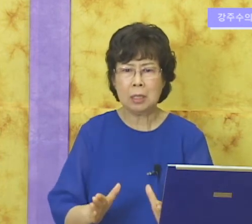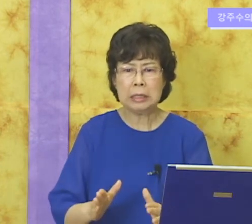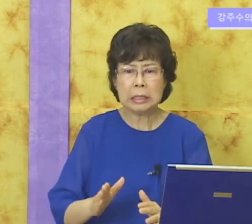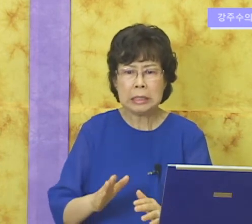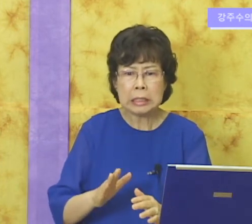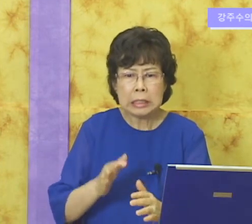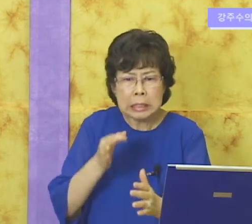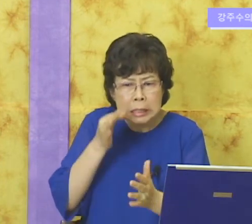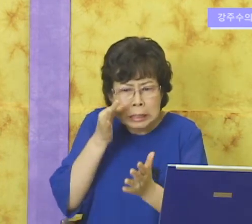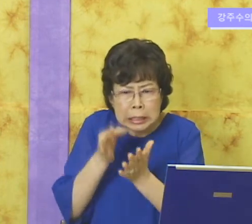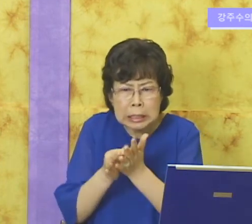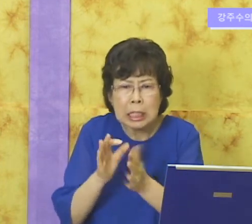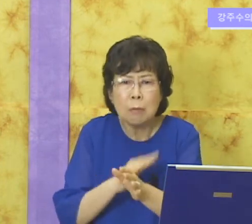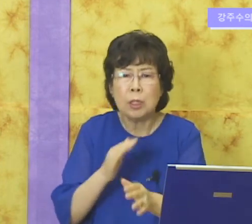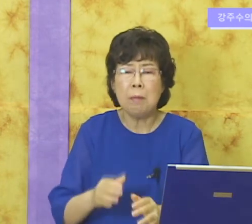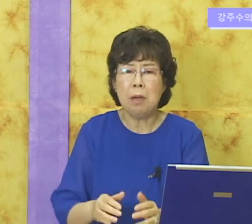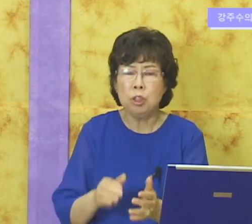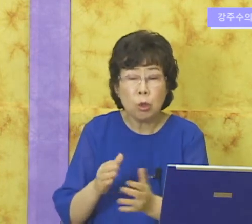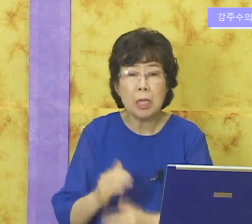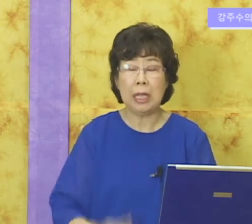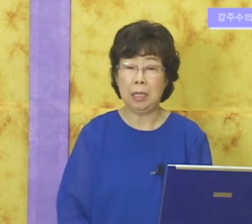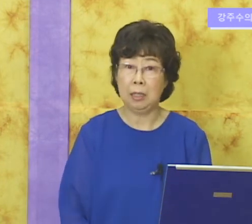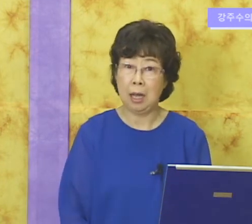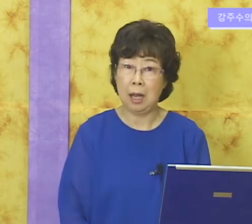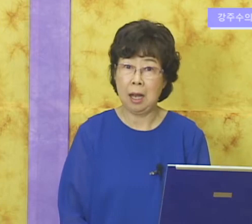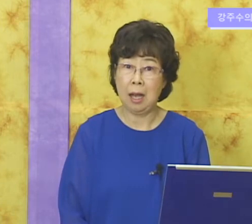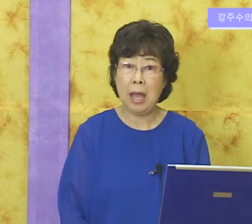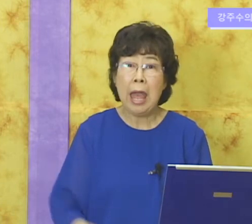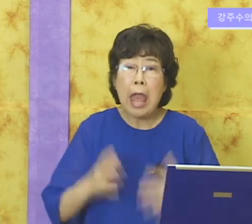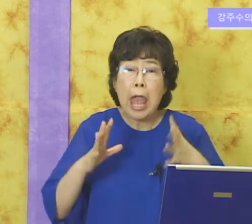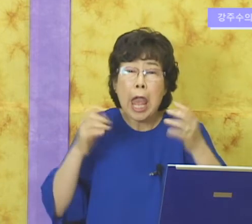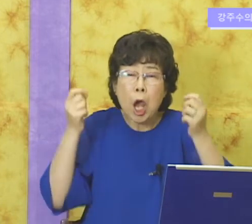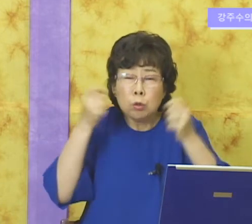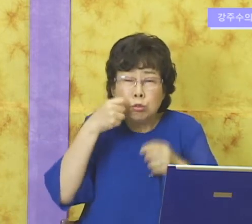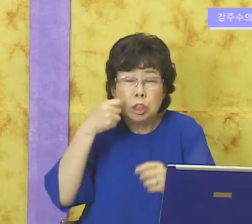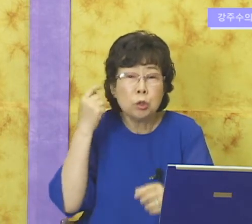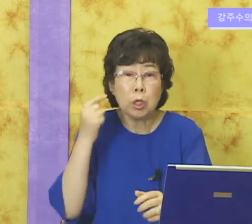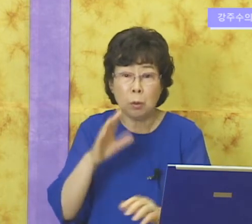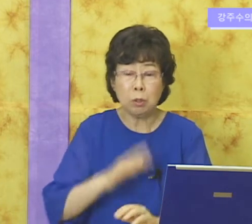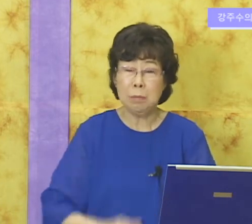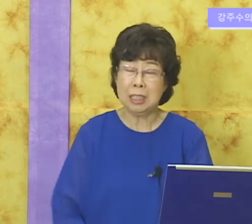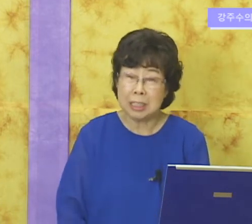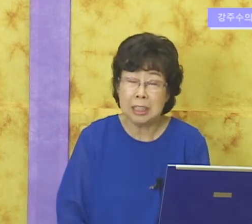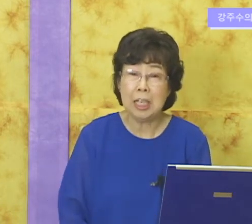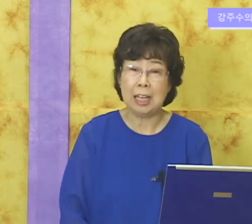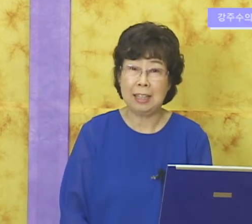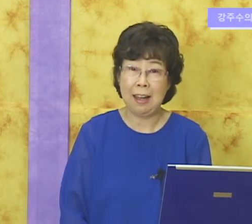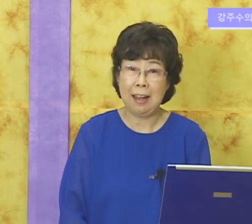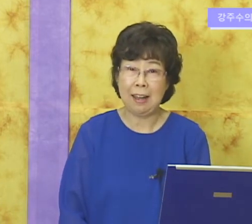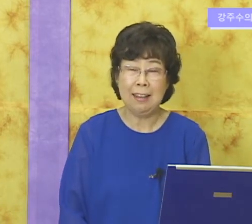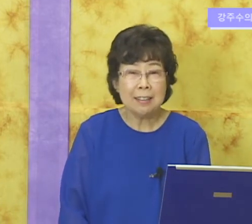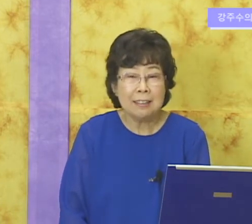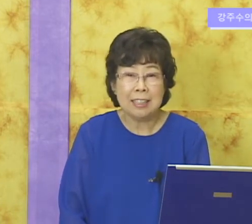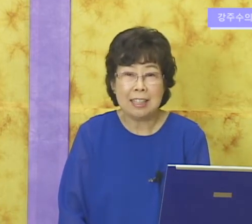낳으면 잘못하면 쫓겨나게 된다. 애 우는 소리 못 들으면 큰일 난다.